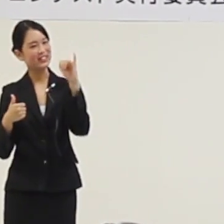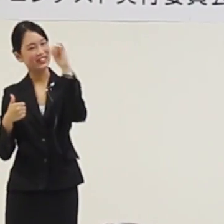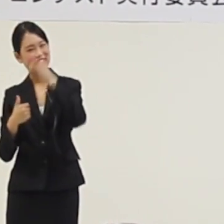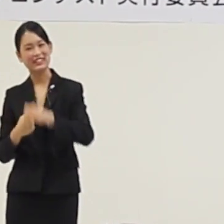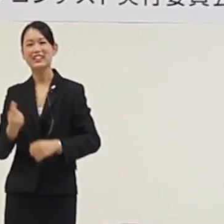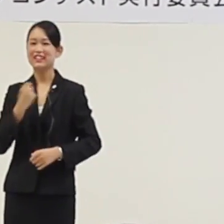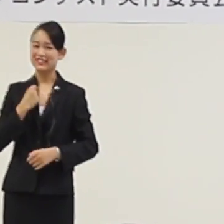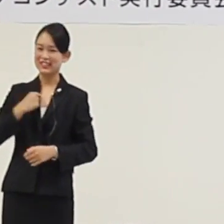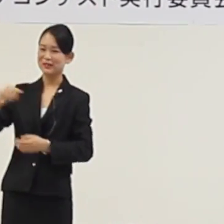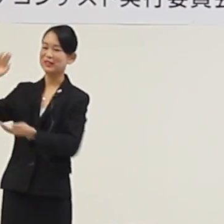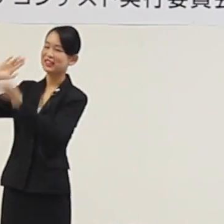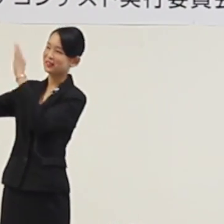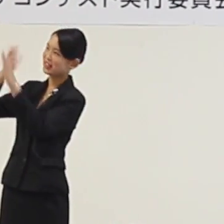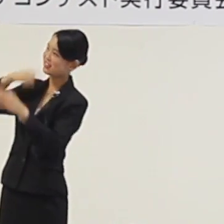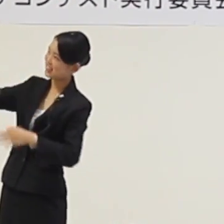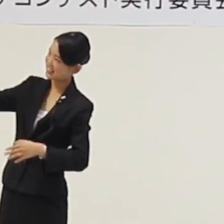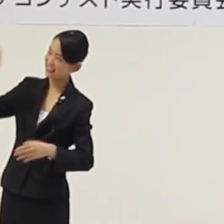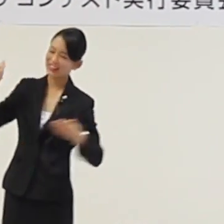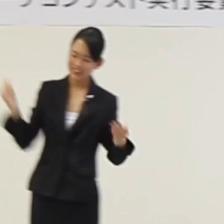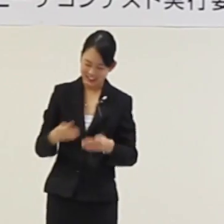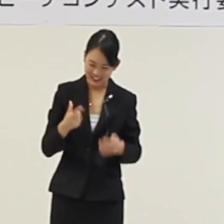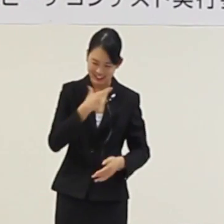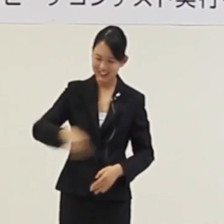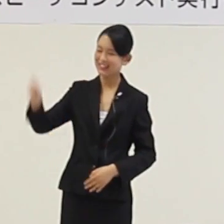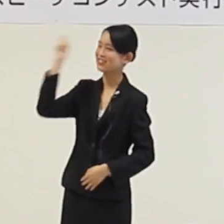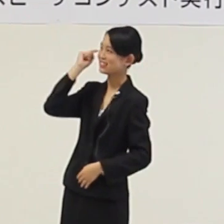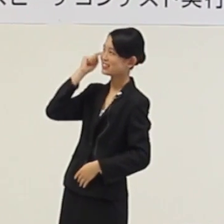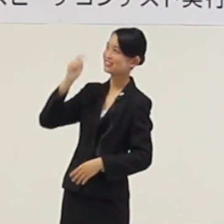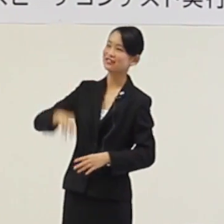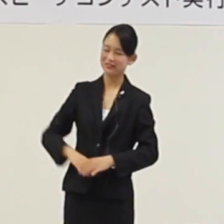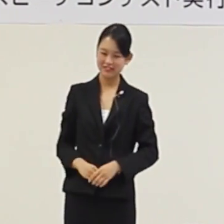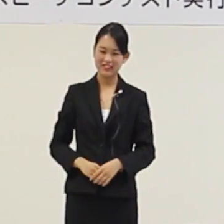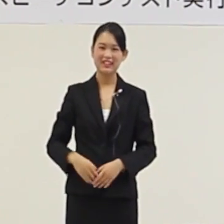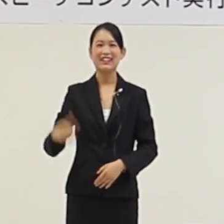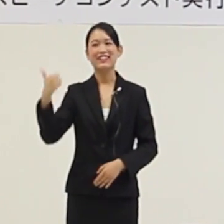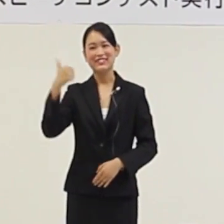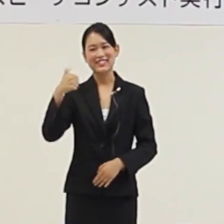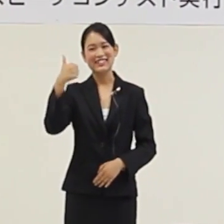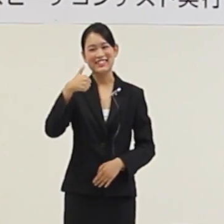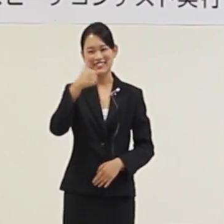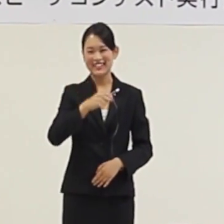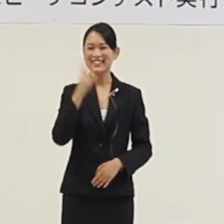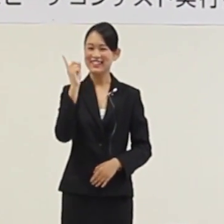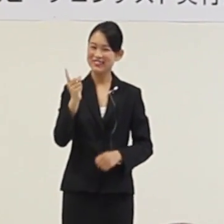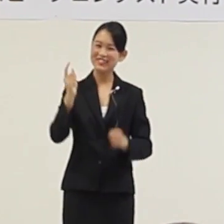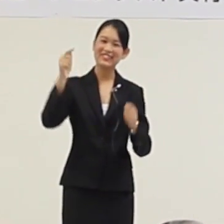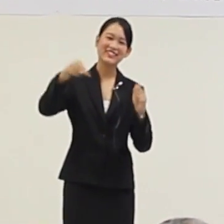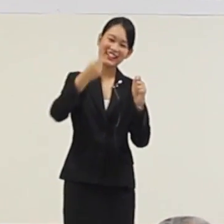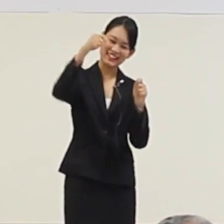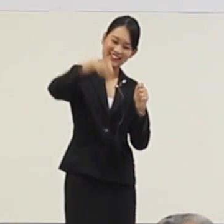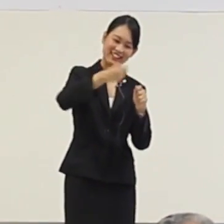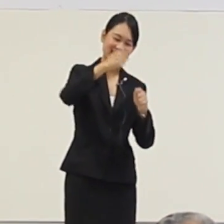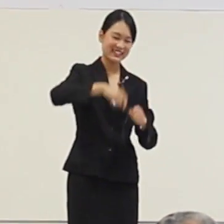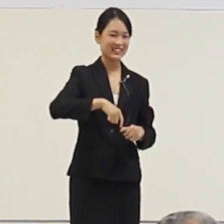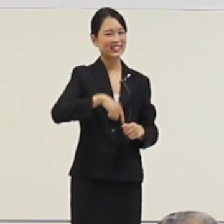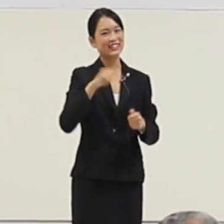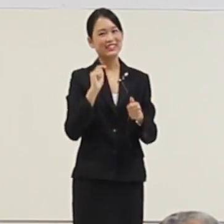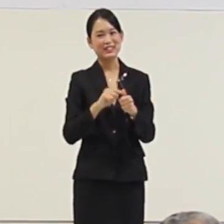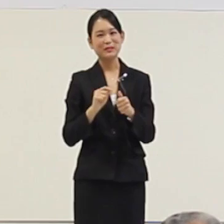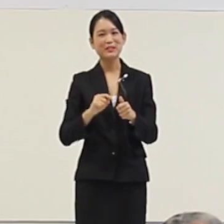さんに、私も都へ行って働きたいのです。おじいさんは一本の針で、一寸法